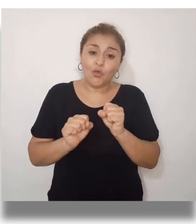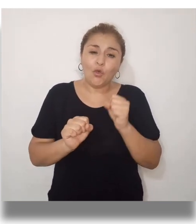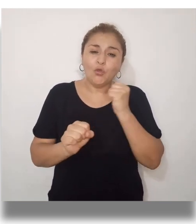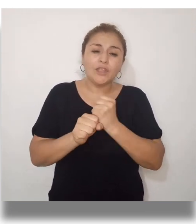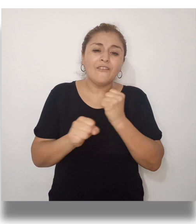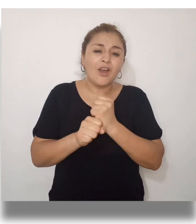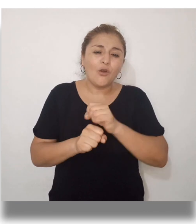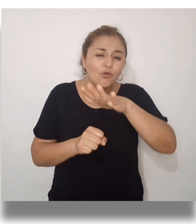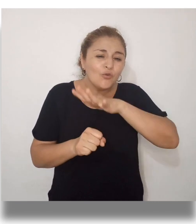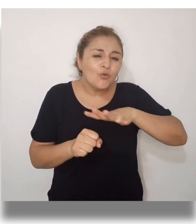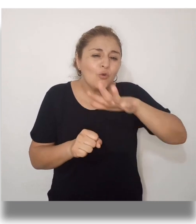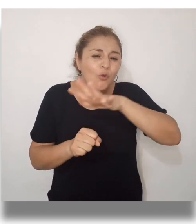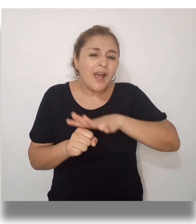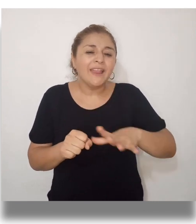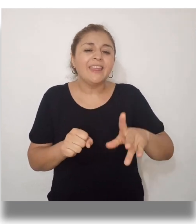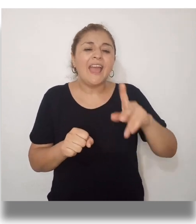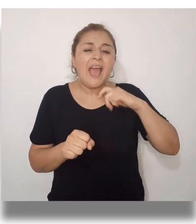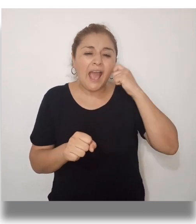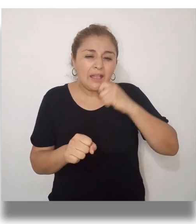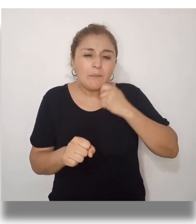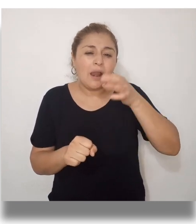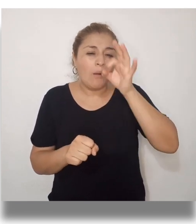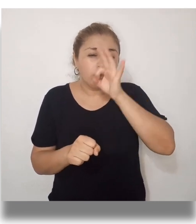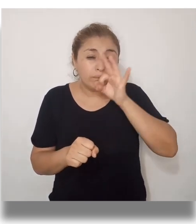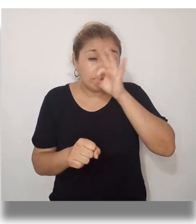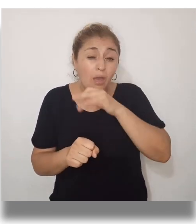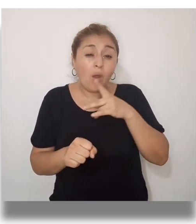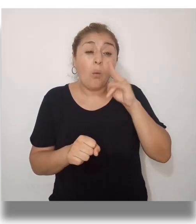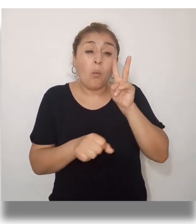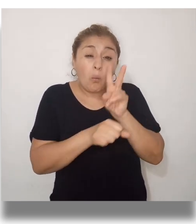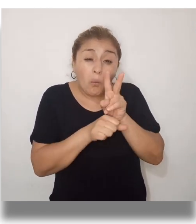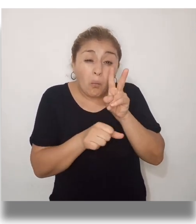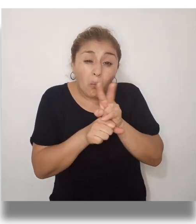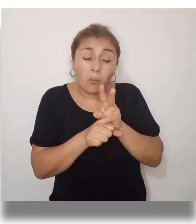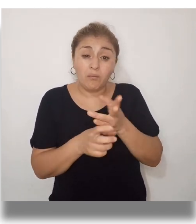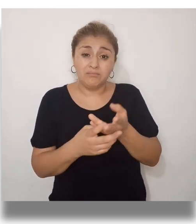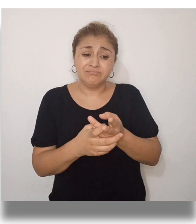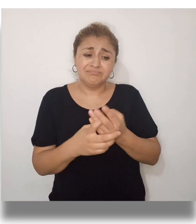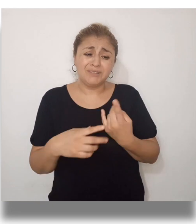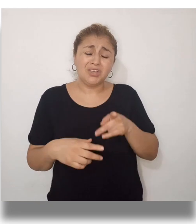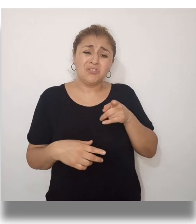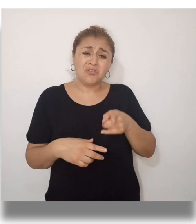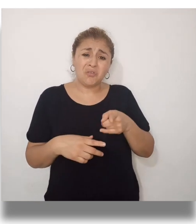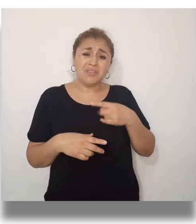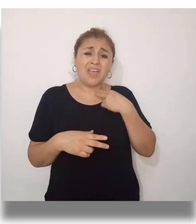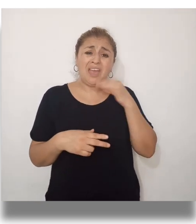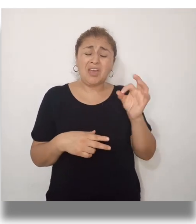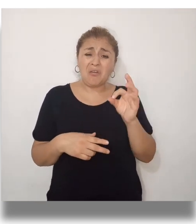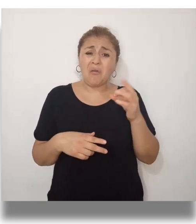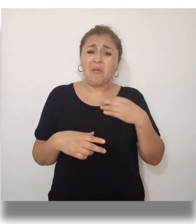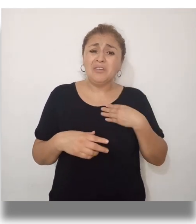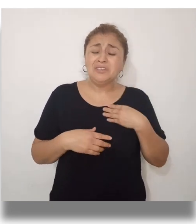trabajo para cuidar a unos cerdos seguía teniendo